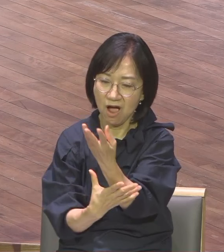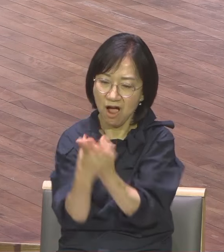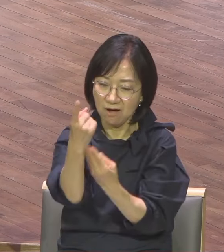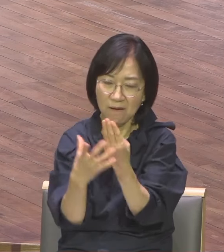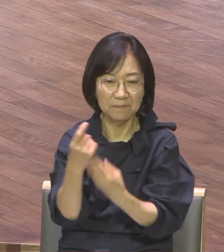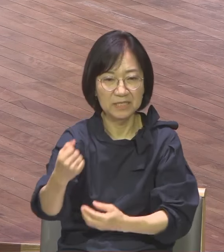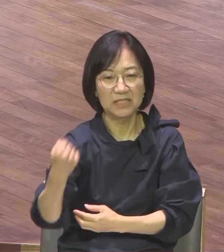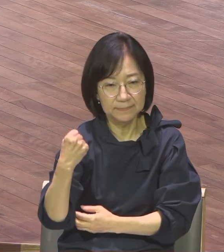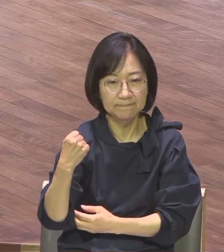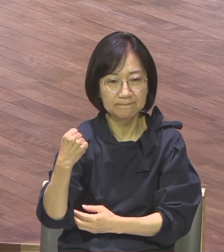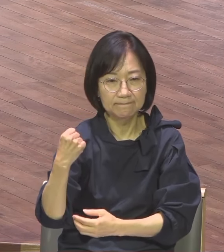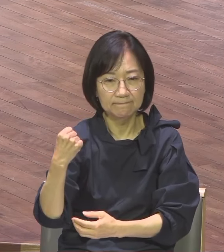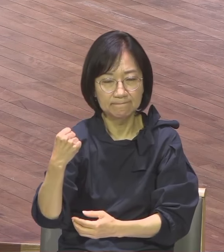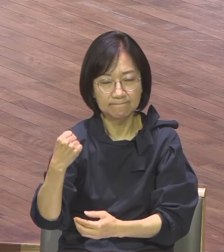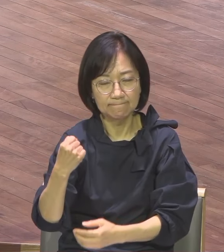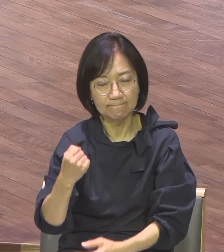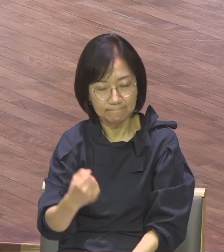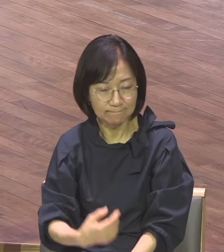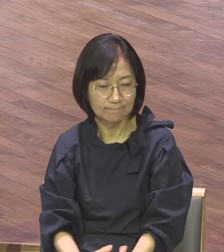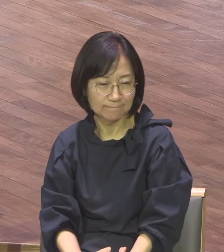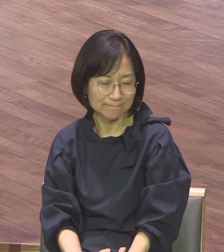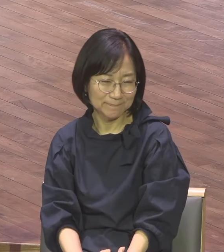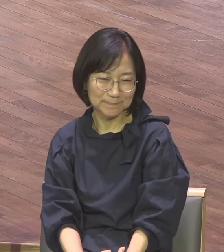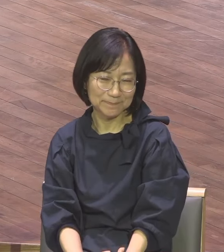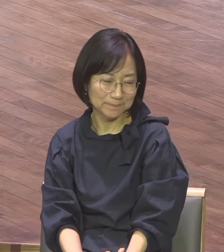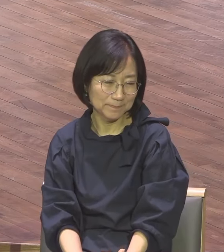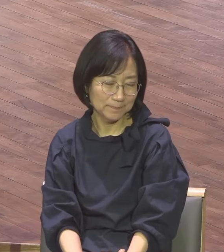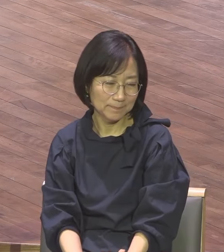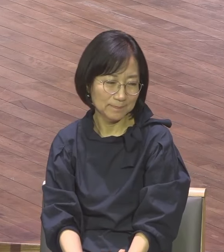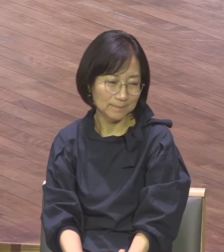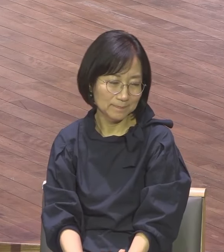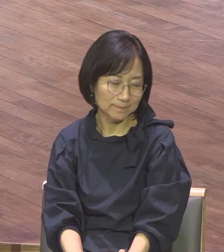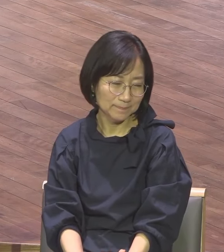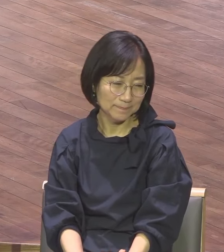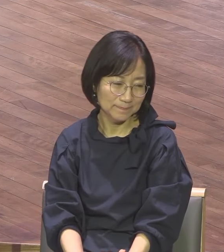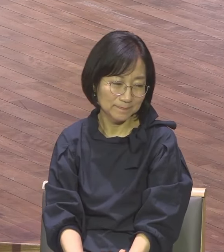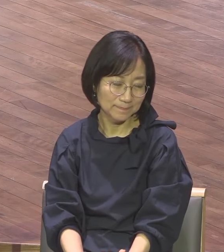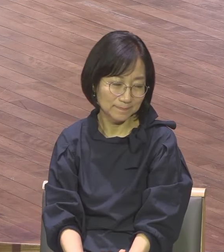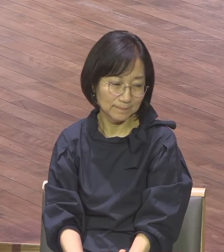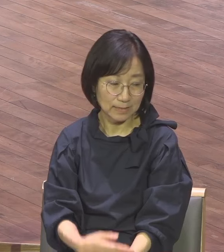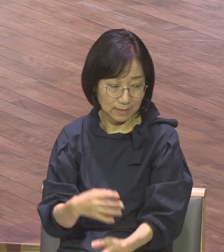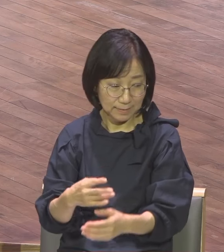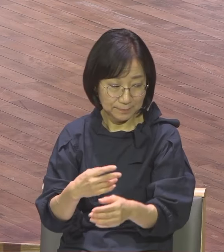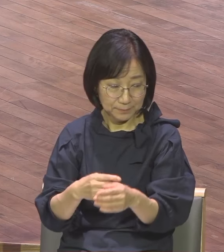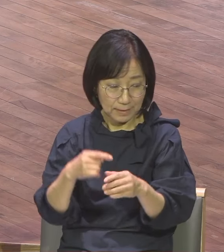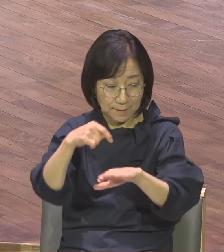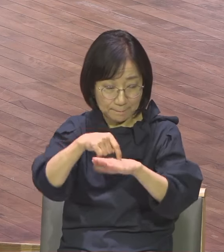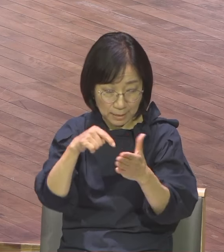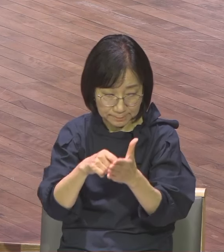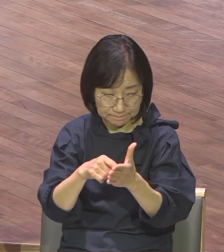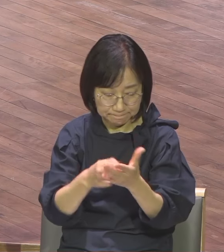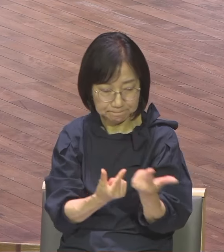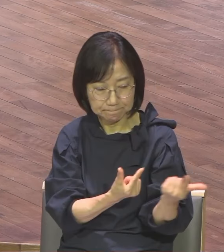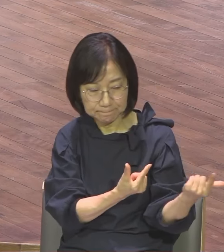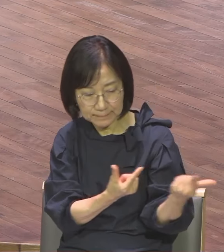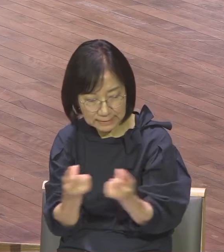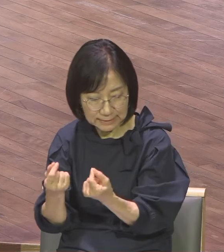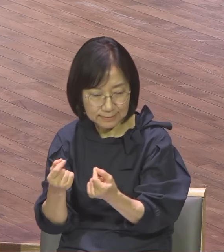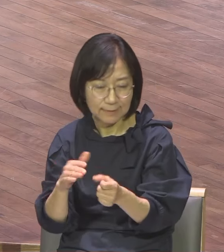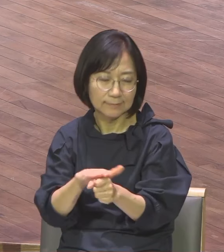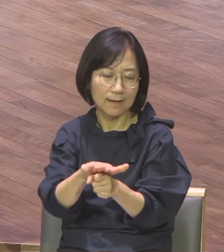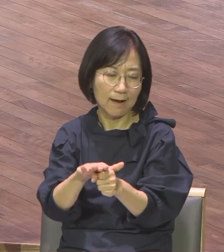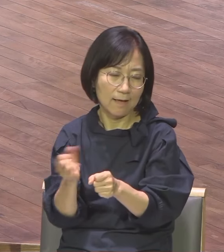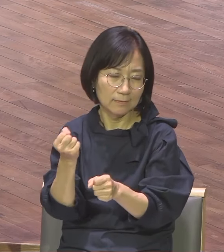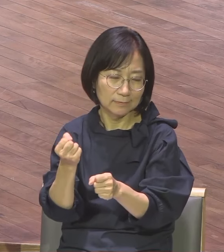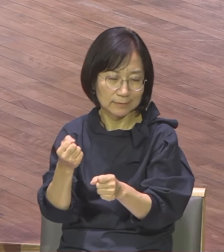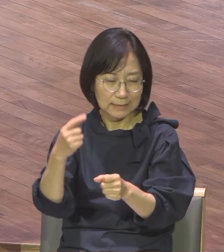서로 인정하고 말이에요. 사도 바울이 빌립보 2장 2절로 4절에 이렇게 강조합니다. 마음을 같이하여 같은 사랑을 가지고 뜻을 합하며